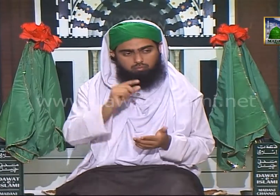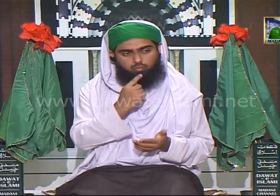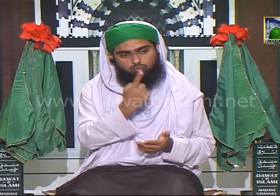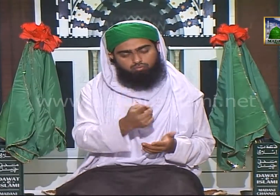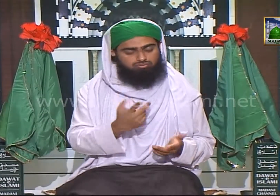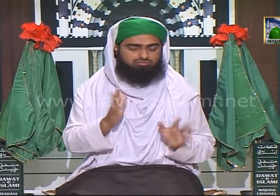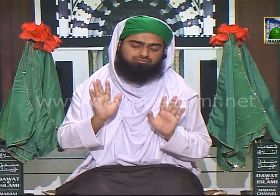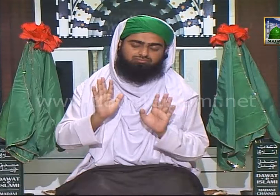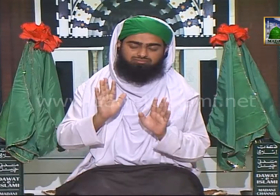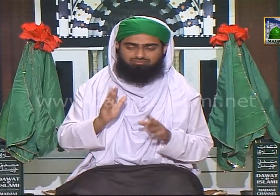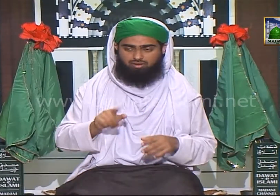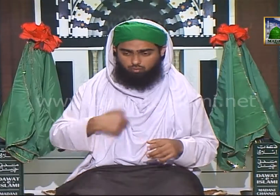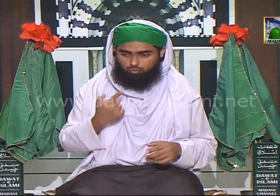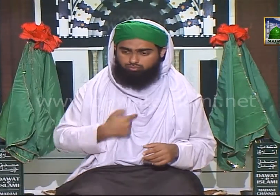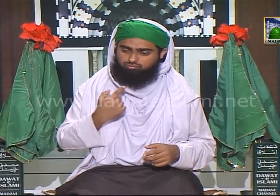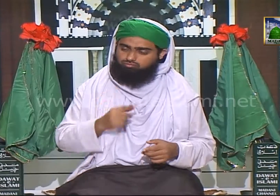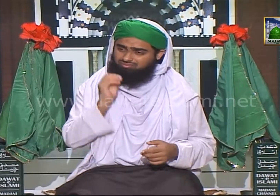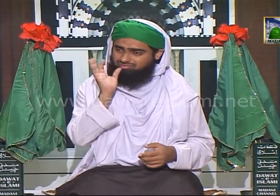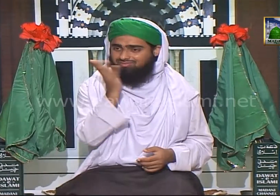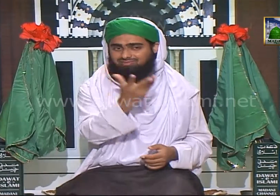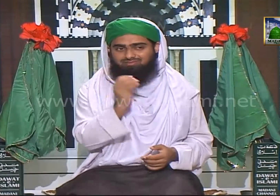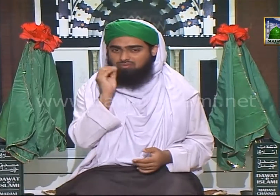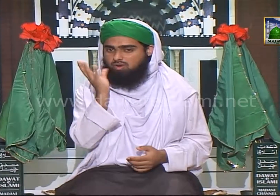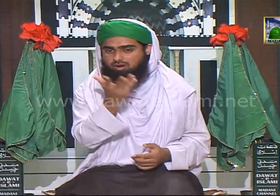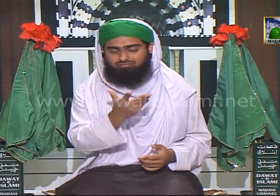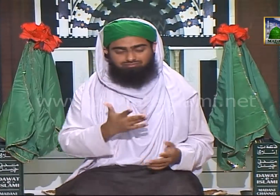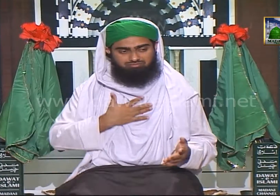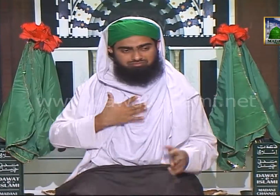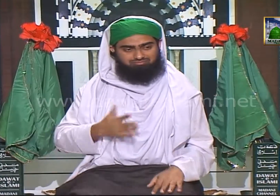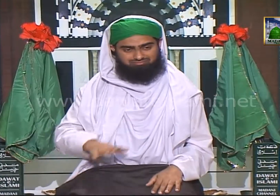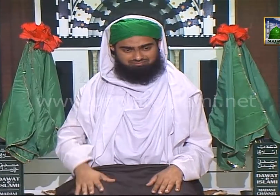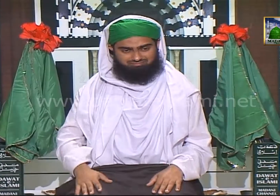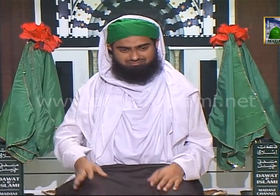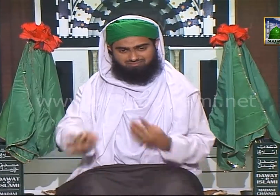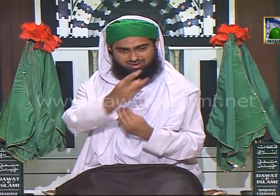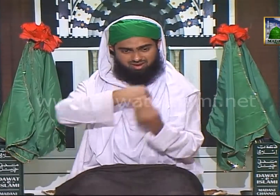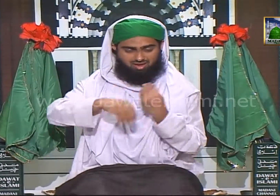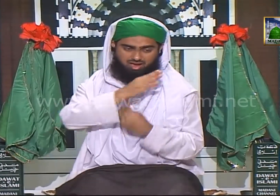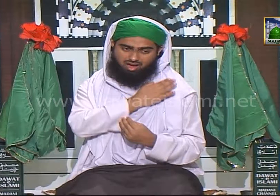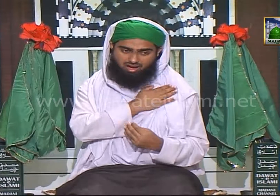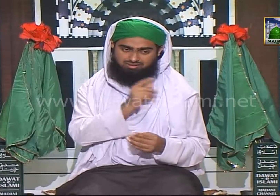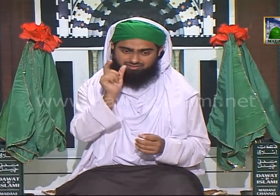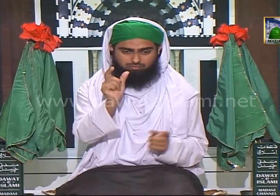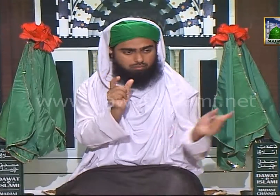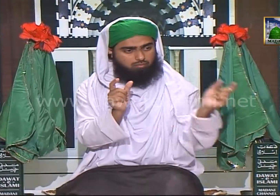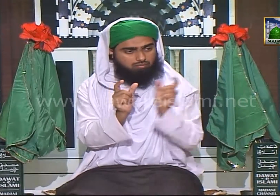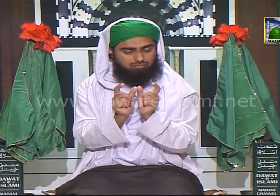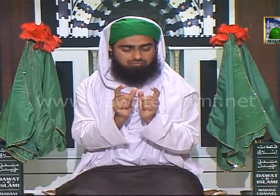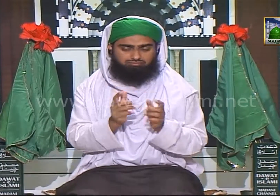اپنے آپ کو کریں گے تو میرے تو سر پھیرے بھی تو پھرتے ہیں۔ آپ کا نام صاحب یہ حاجی اقبال کہتے ہیں، آپ کا نام تو پھر میں کہوں گا نمازی الیاس کہتے ہیں،